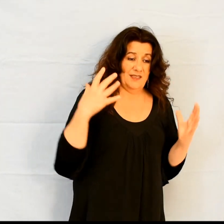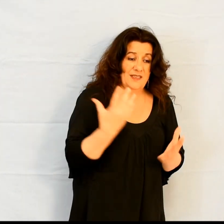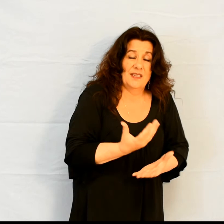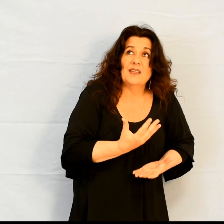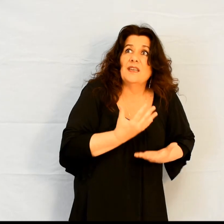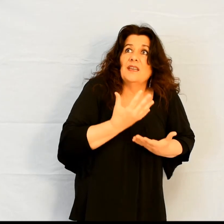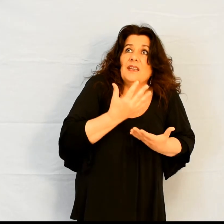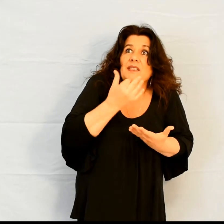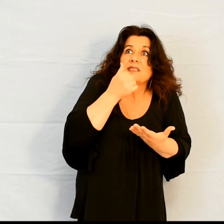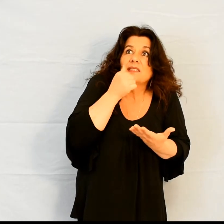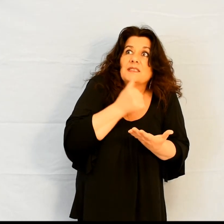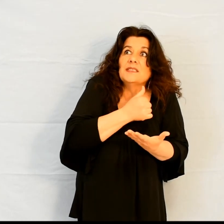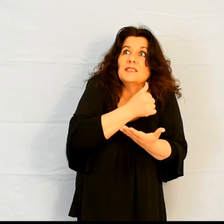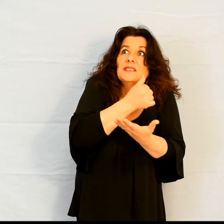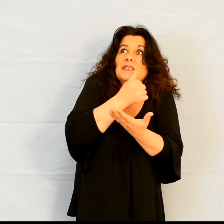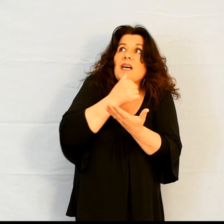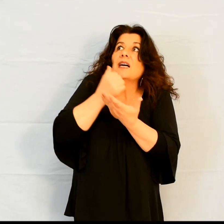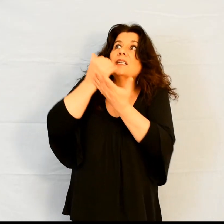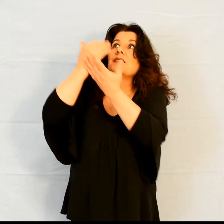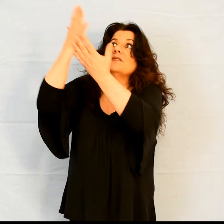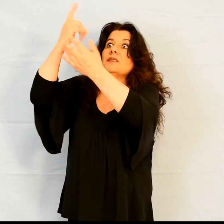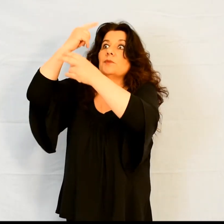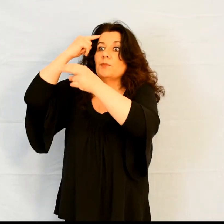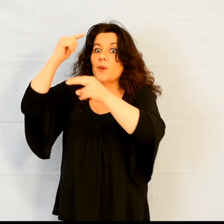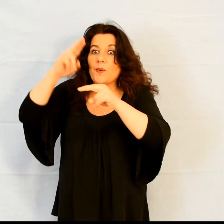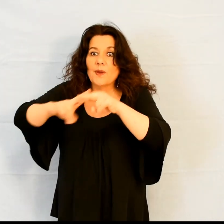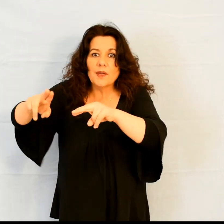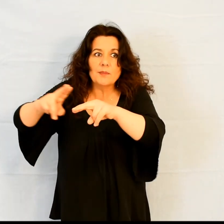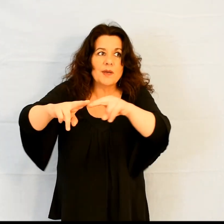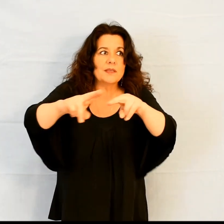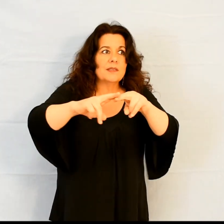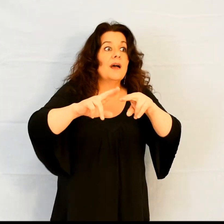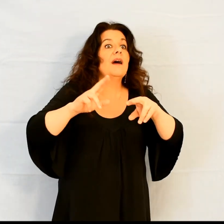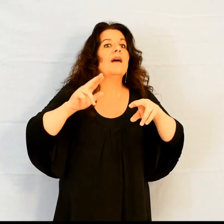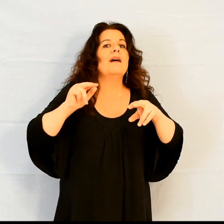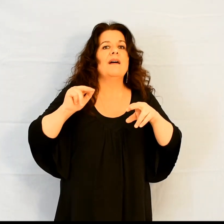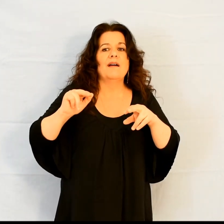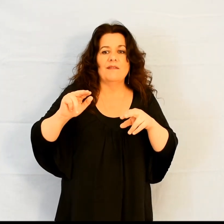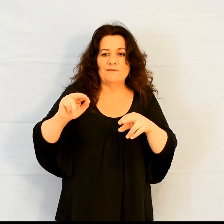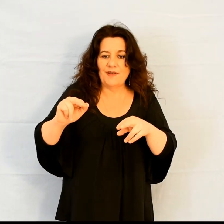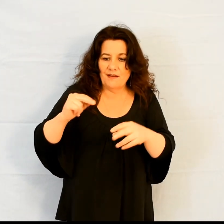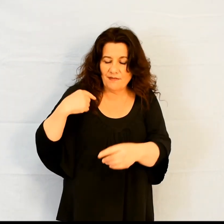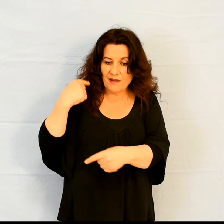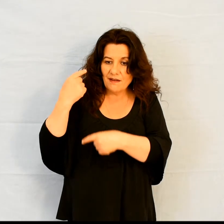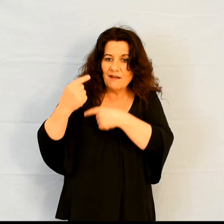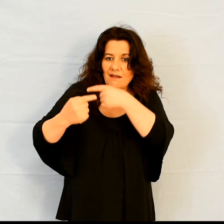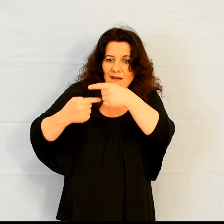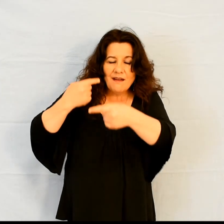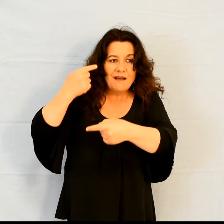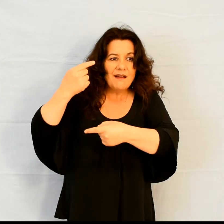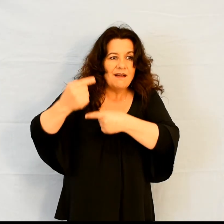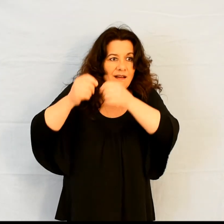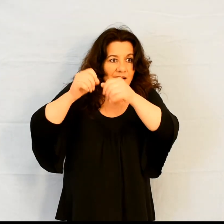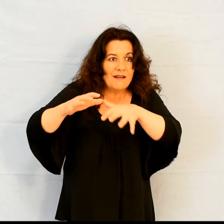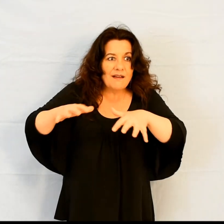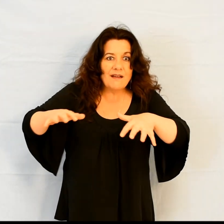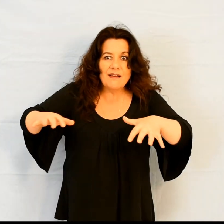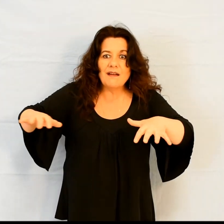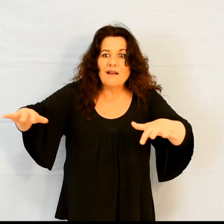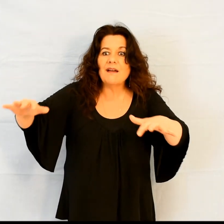il verra une descendance. Il plongera ses jours par lui. Il prolongera ses jours